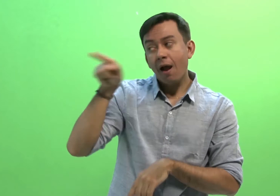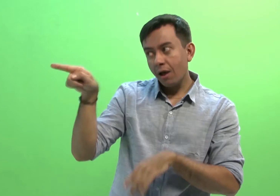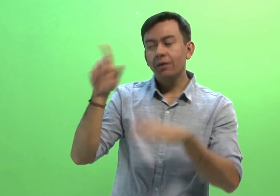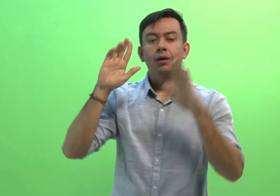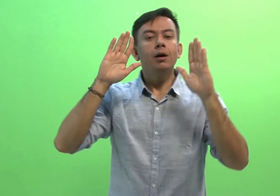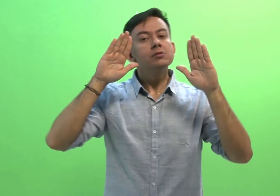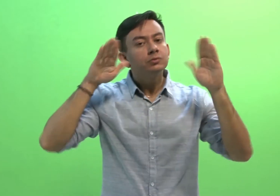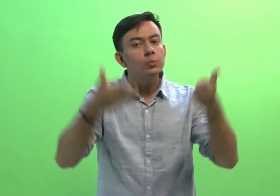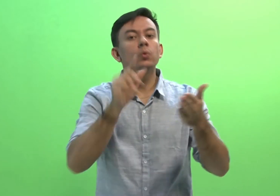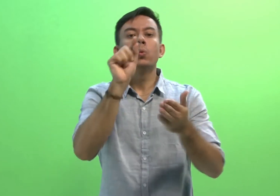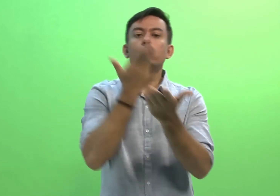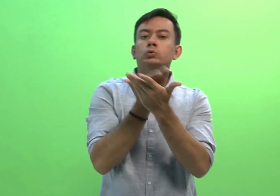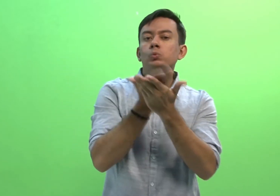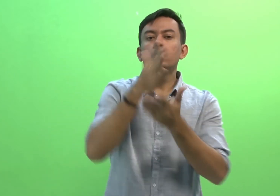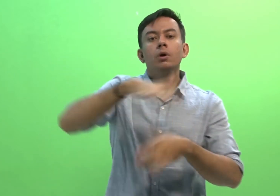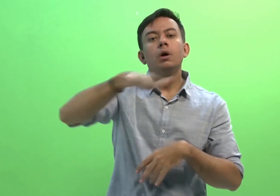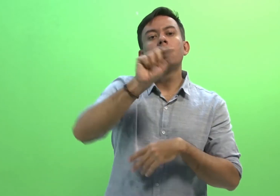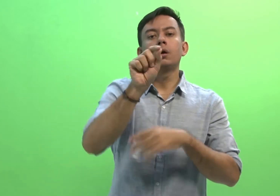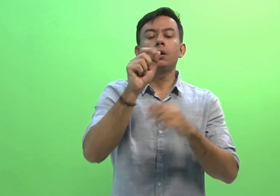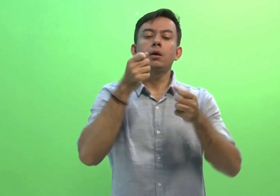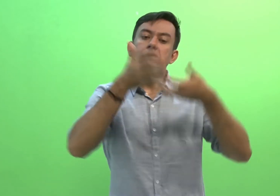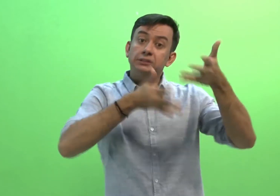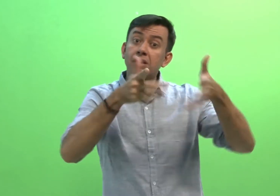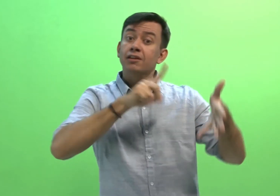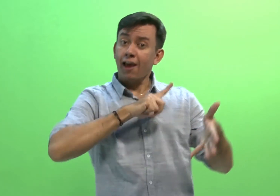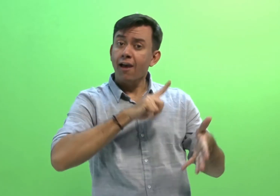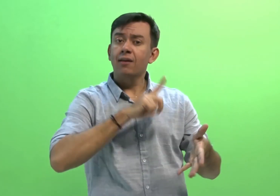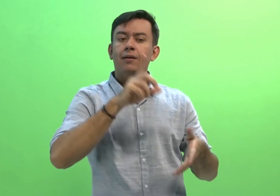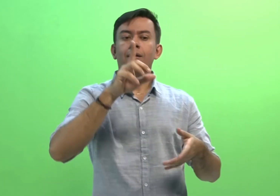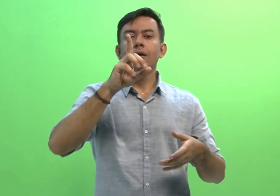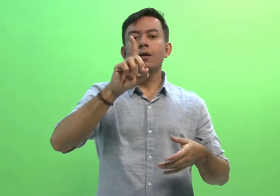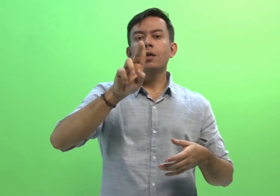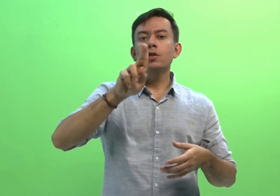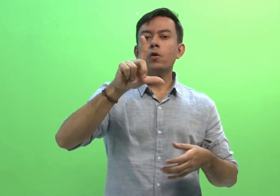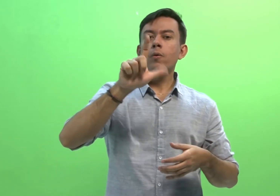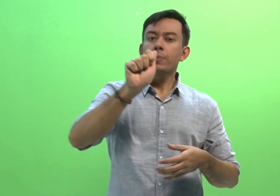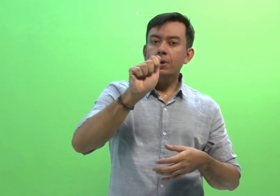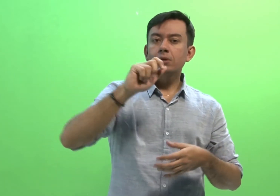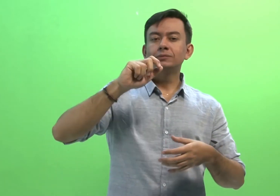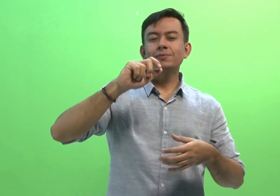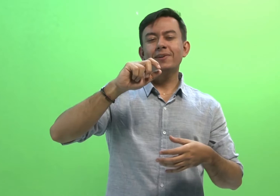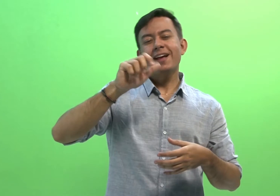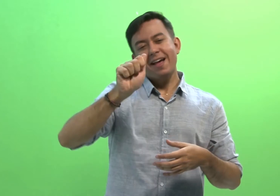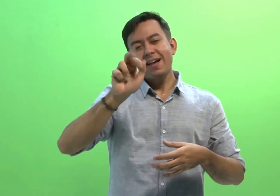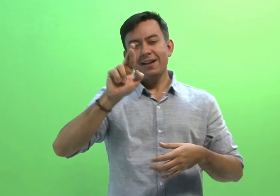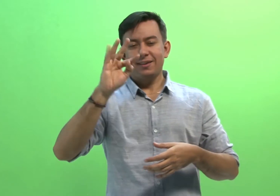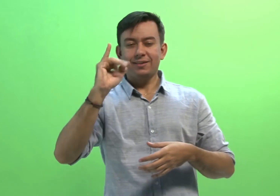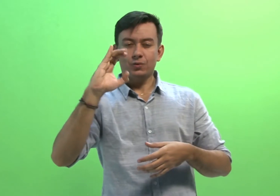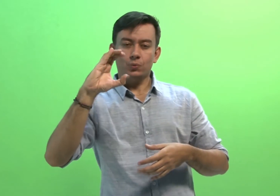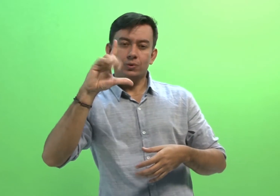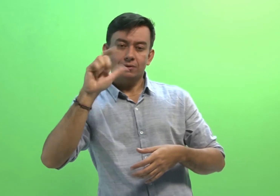presente nessa dupla articulação. Então, a língua de sinais, ela possui sim a dupla articulação.